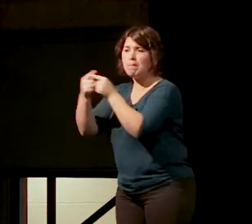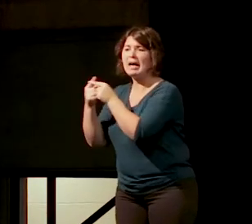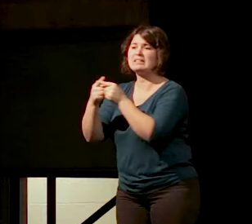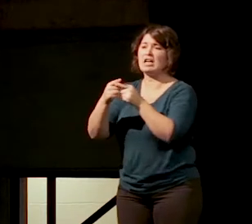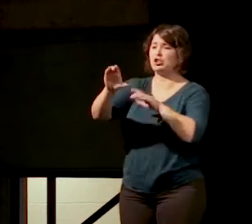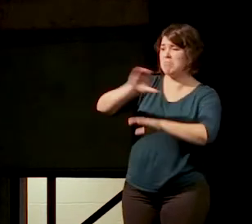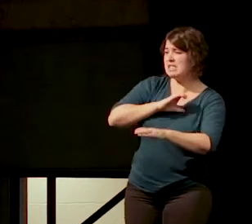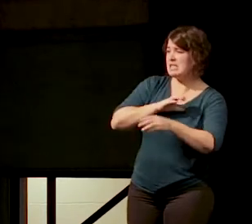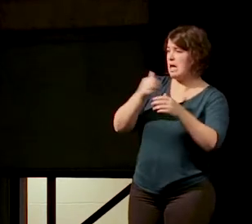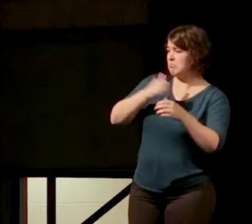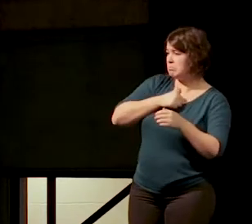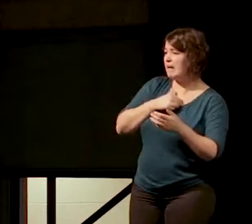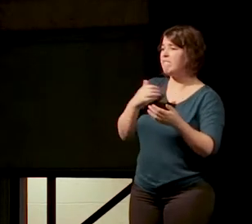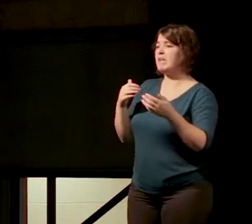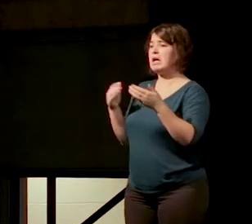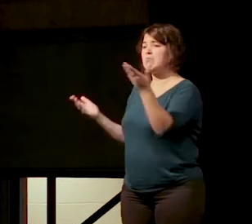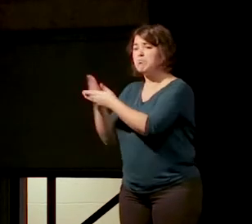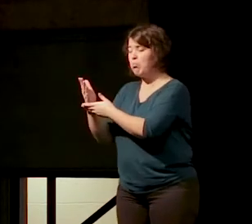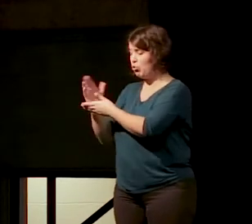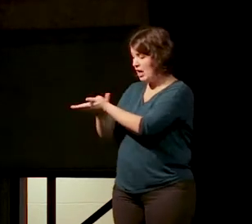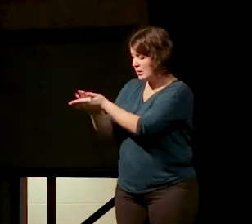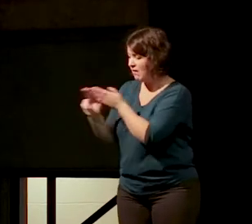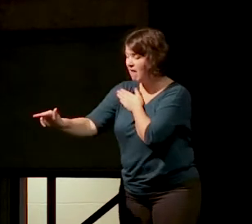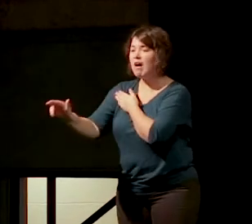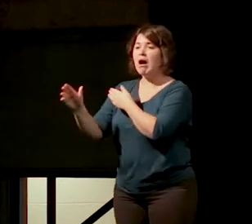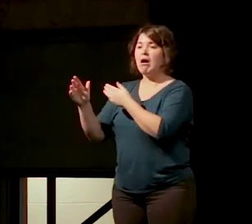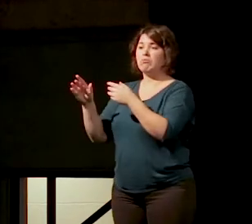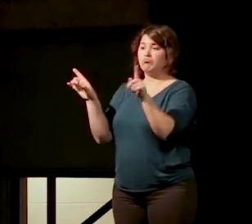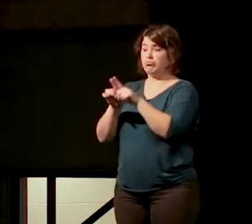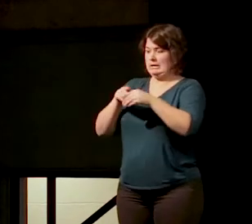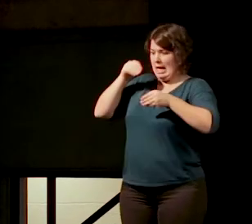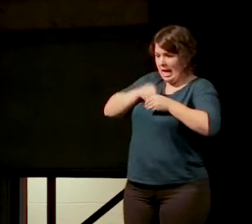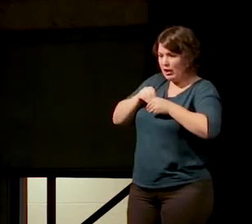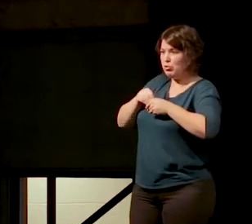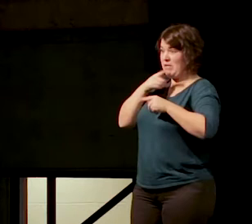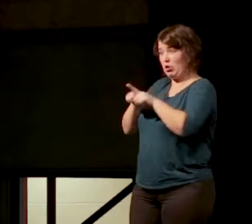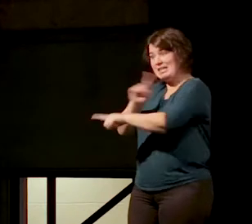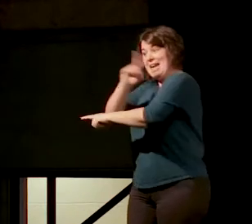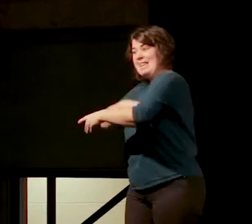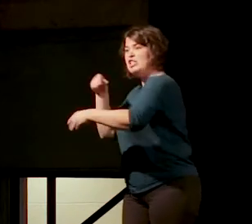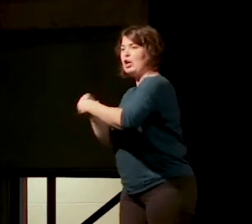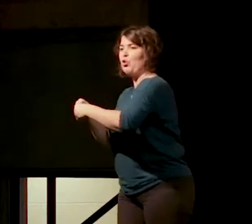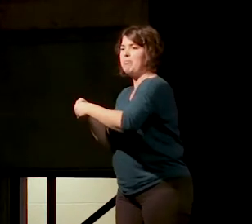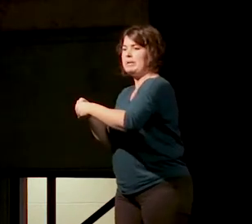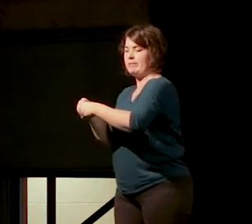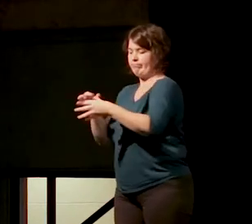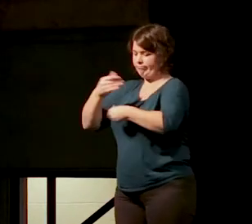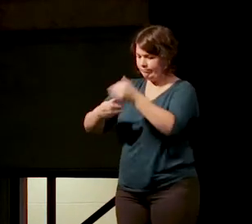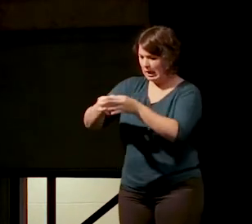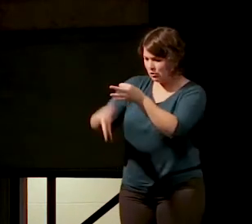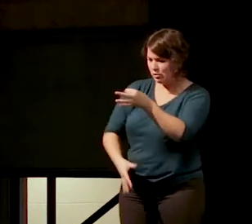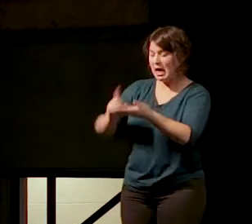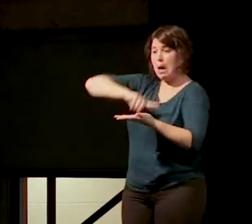dans le Gouenoumag, souscription pour des projets et bientôt pour l'Église, économie dont économie d'énergie, si bien que la structure du